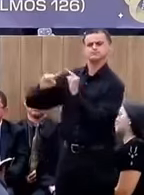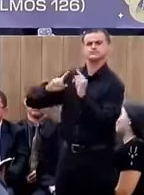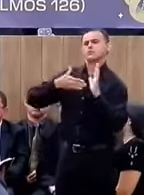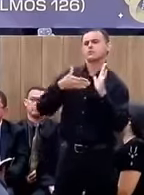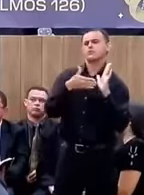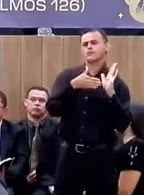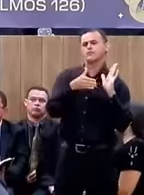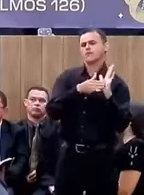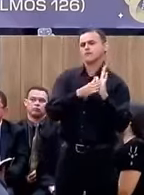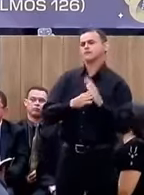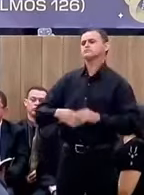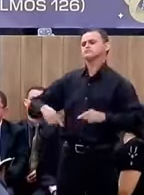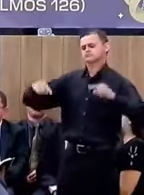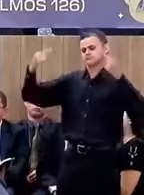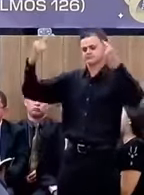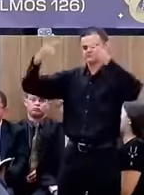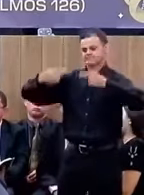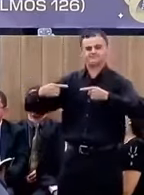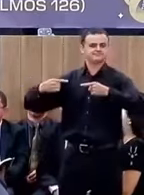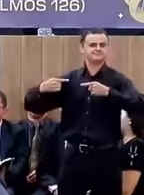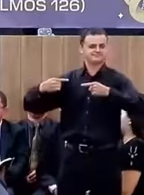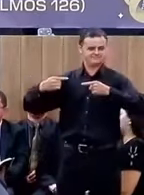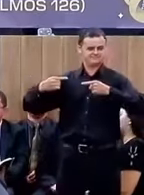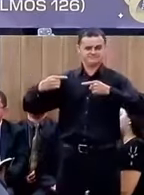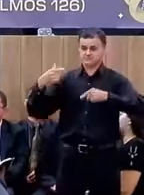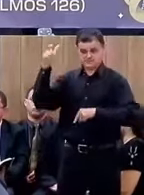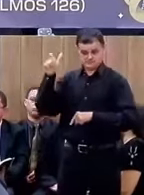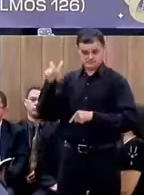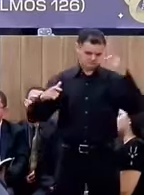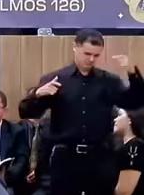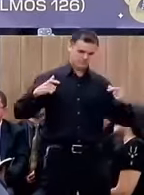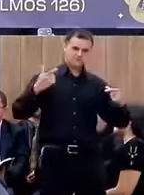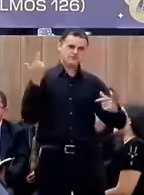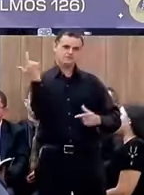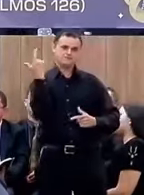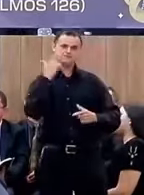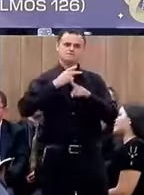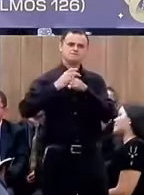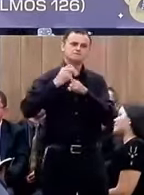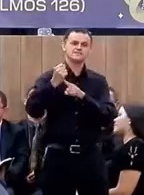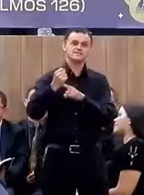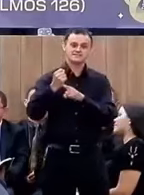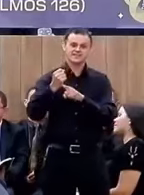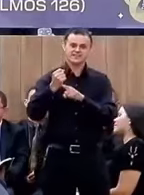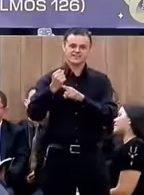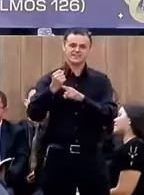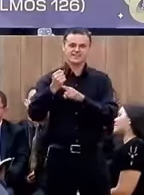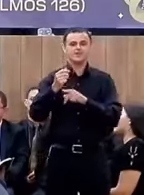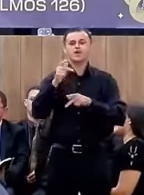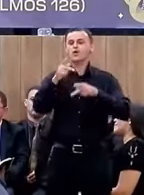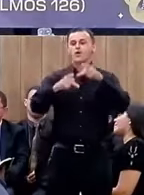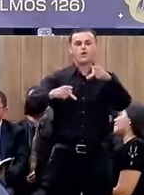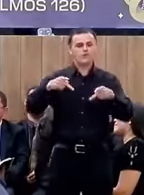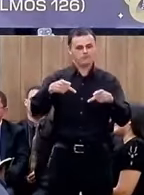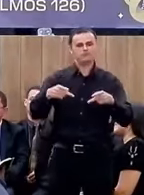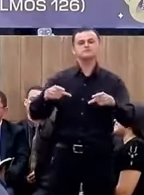vamos criar um duelo e quem vencer, o povo se torna